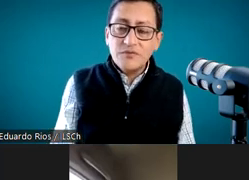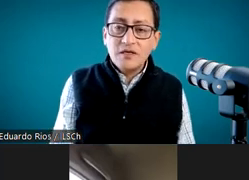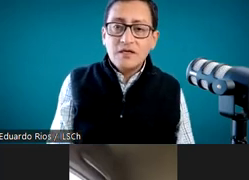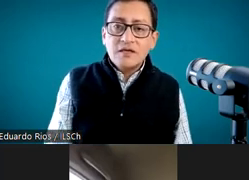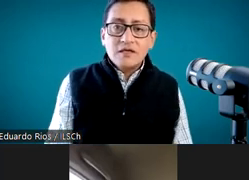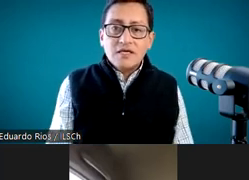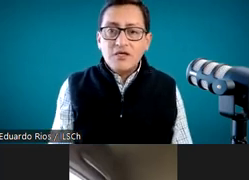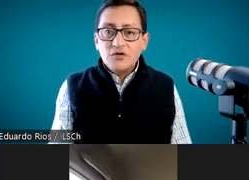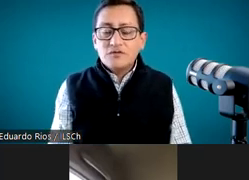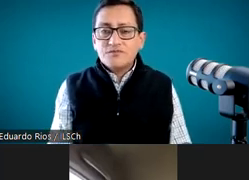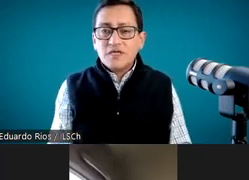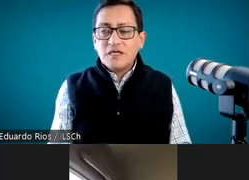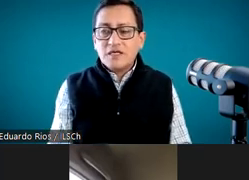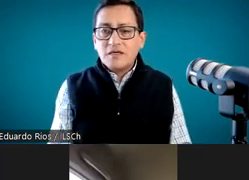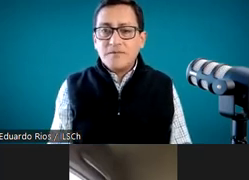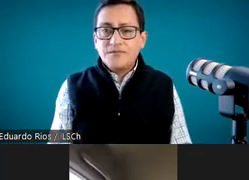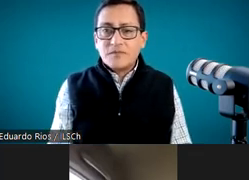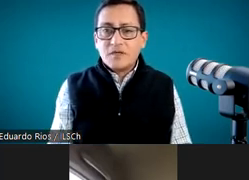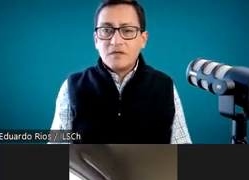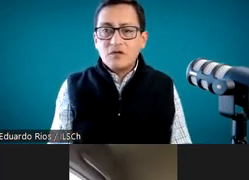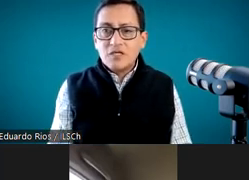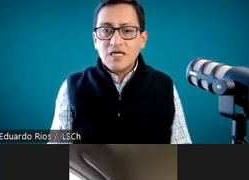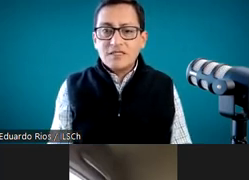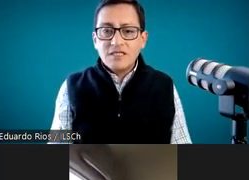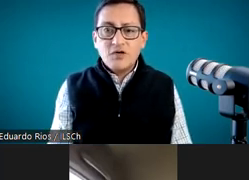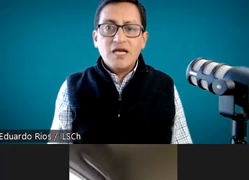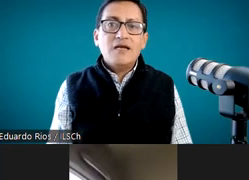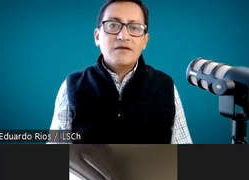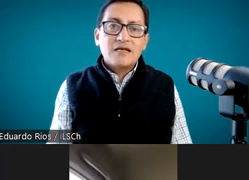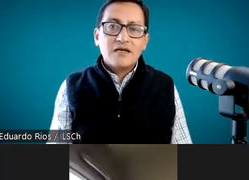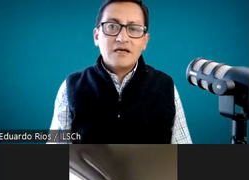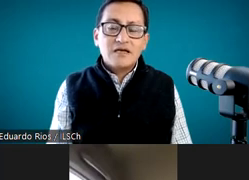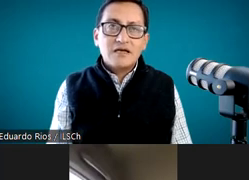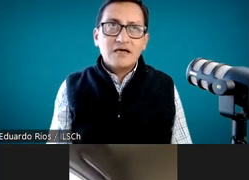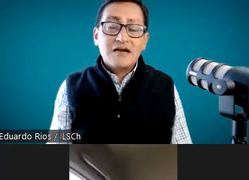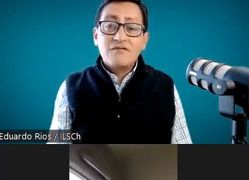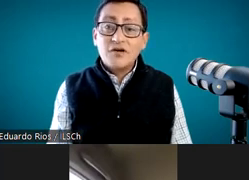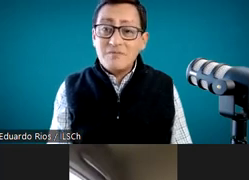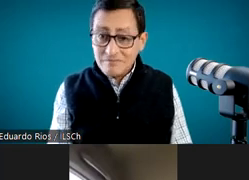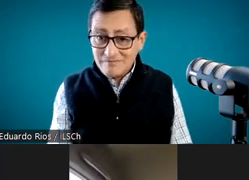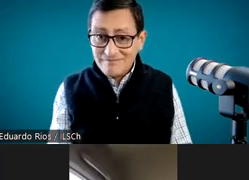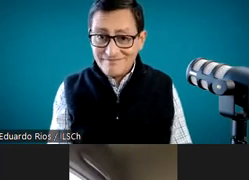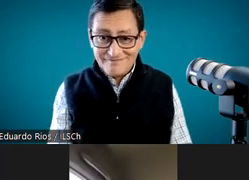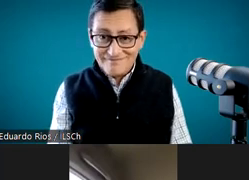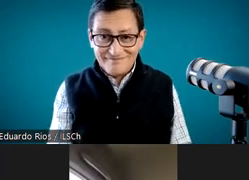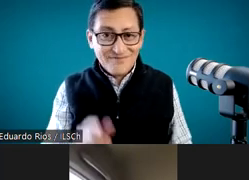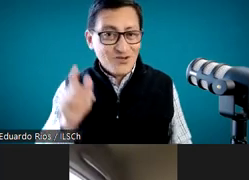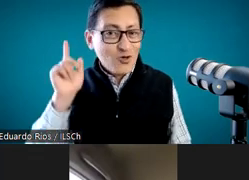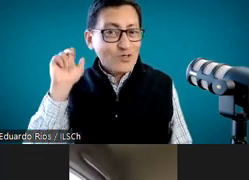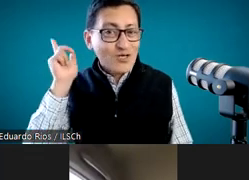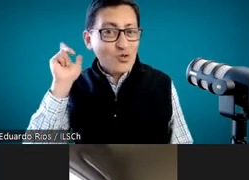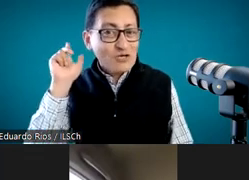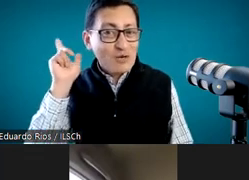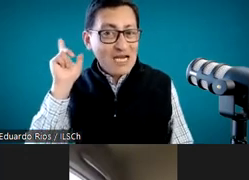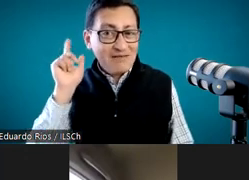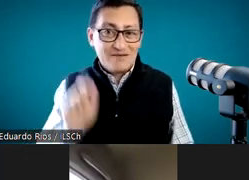escuchado, ellos no tienen acceso al fonema.